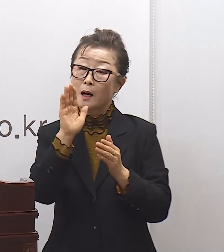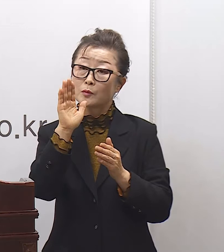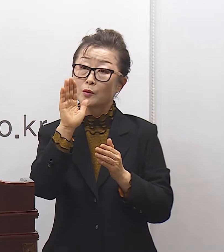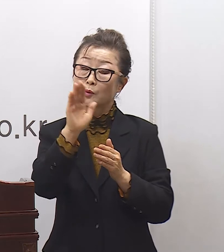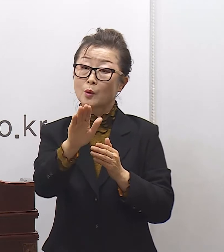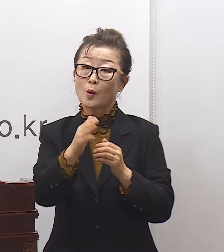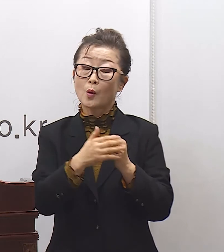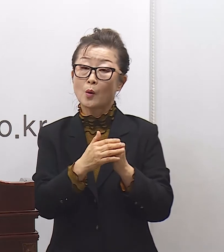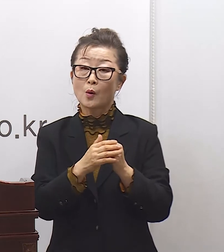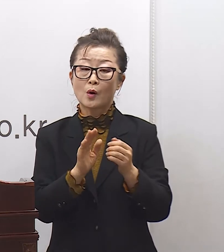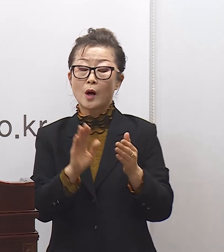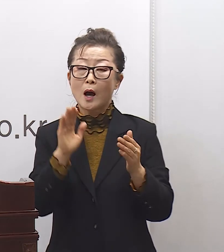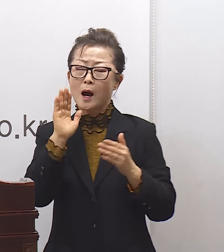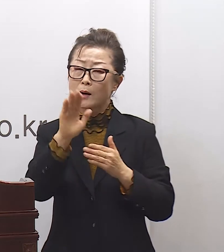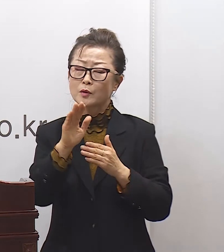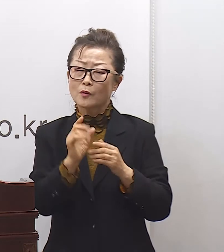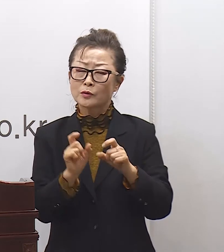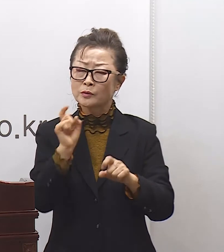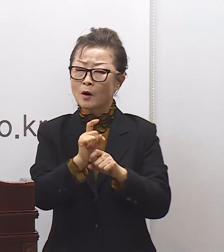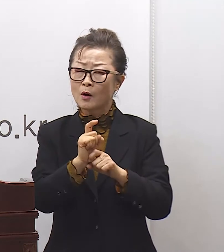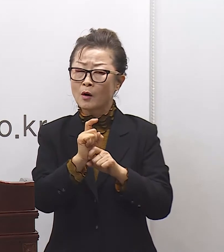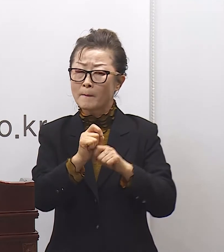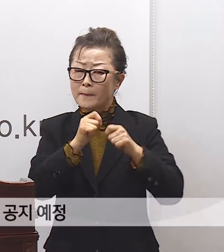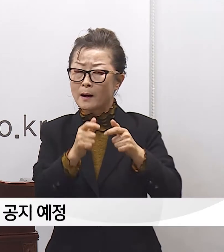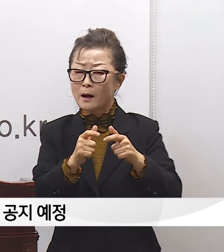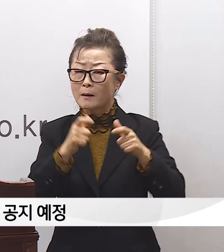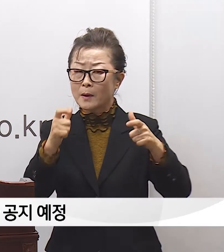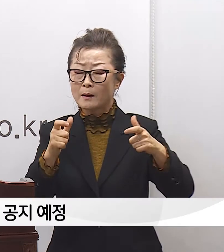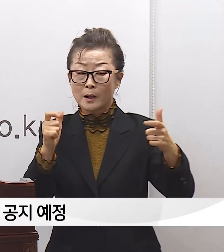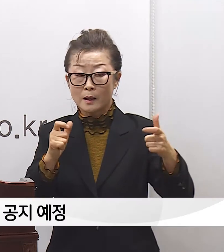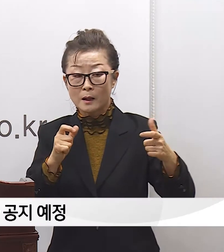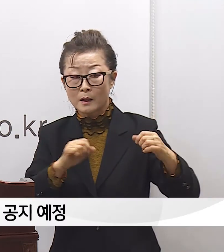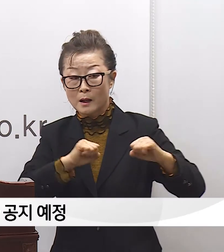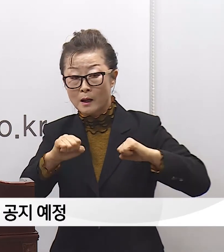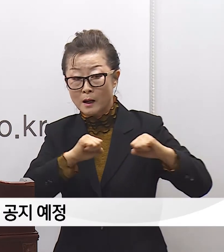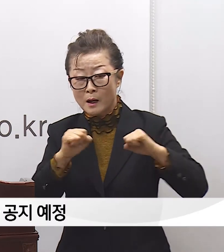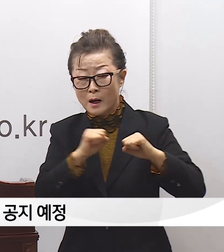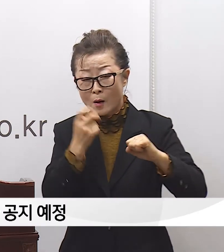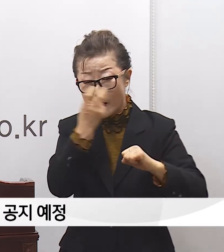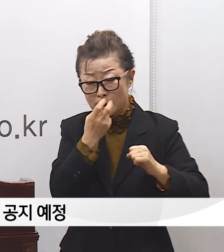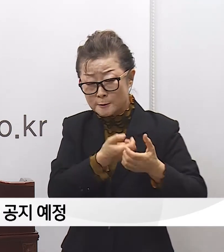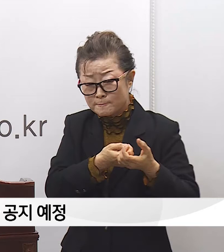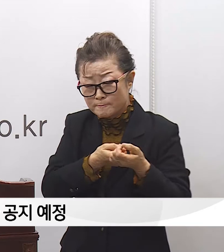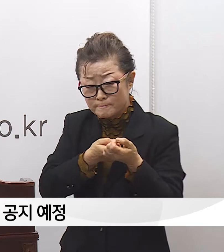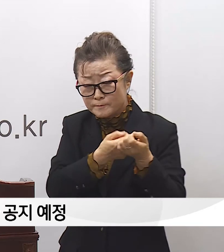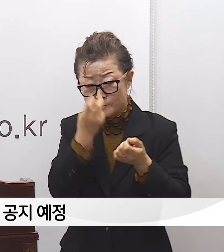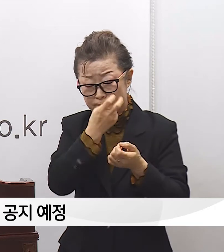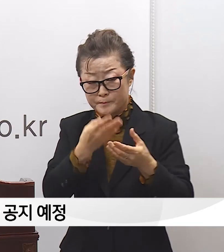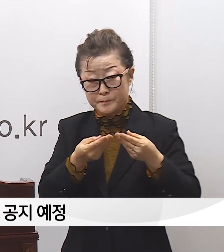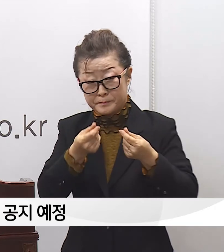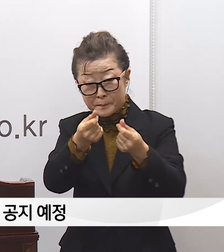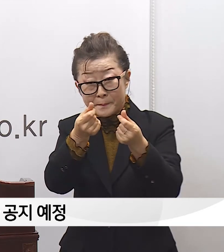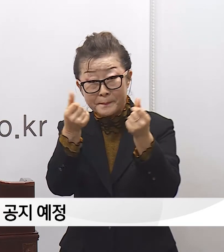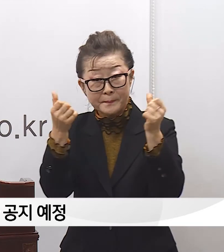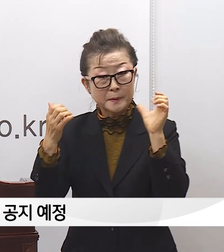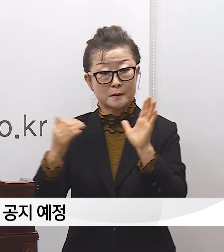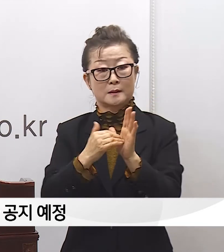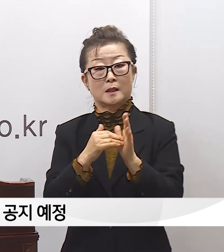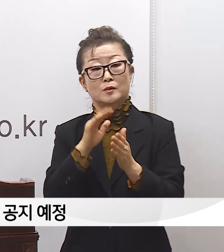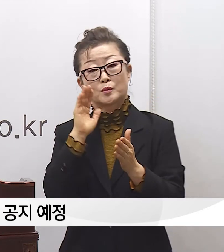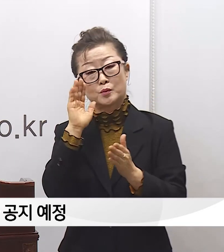앞으로 추후 확진자의 이동 경로에 대한 확인이 끝나는 대로 동선을